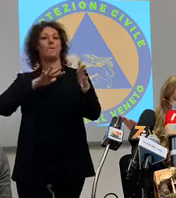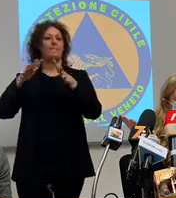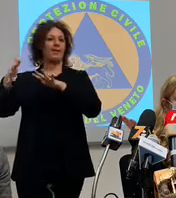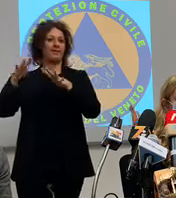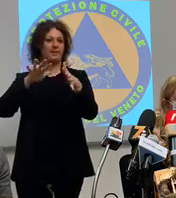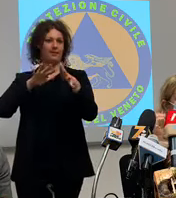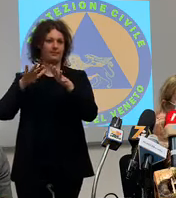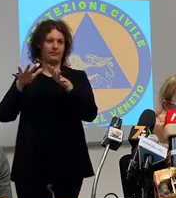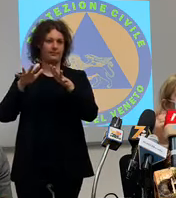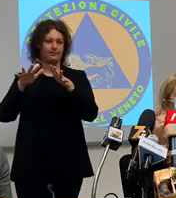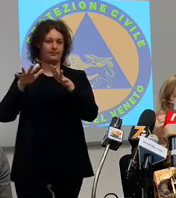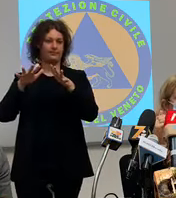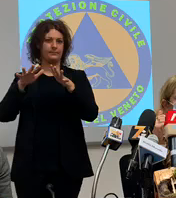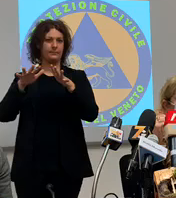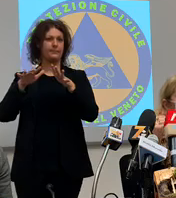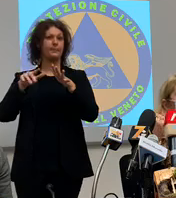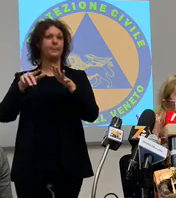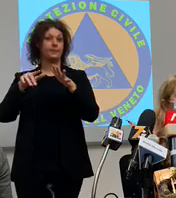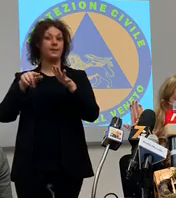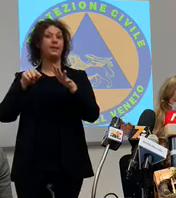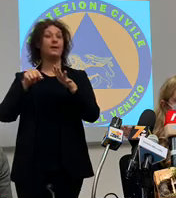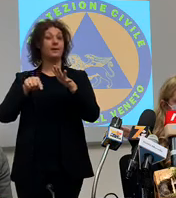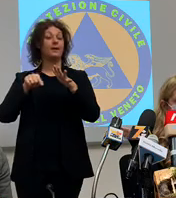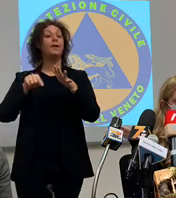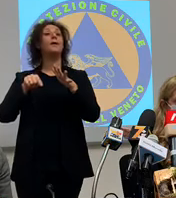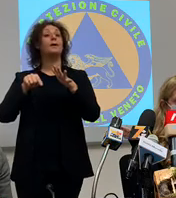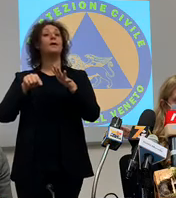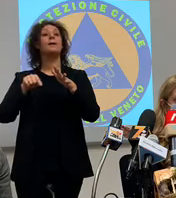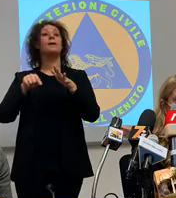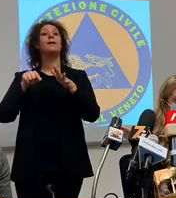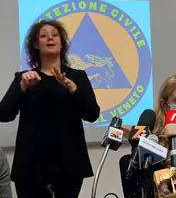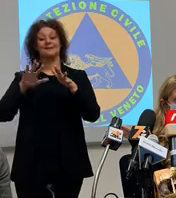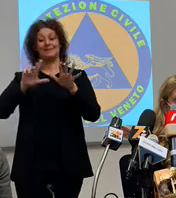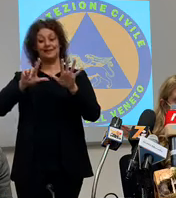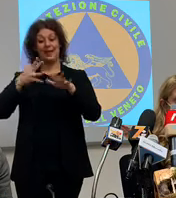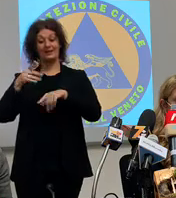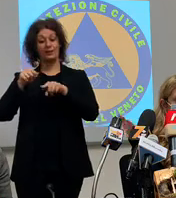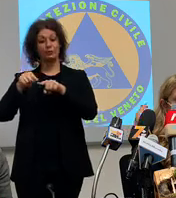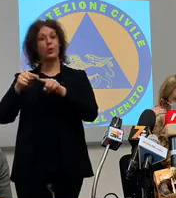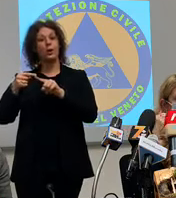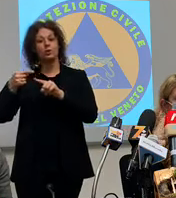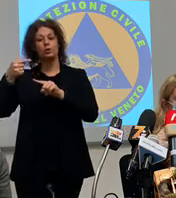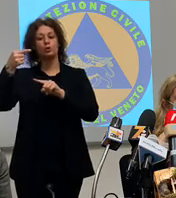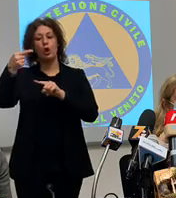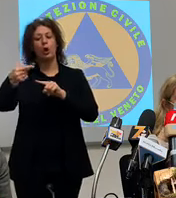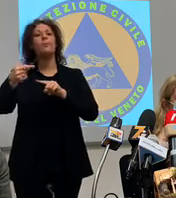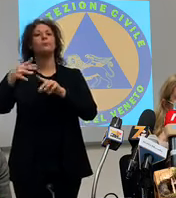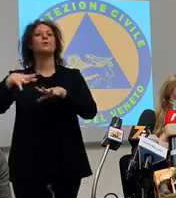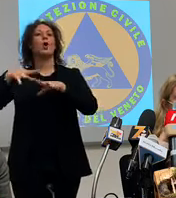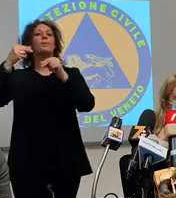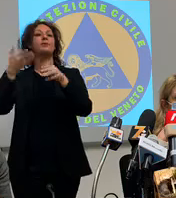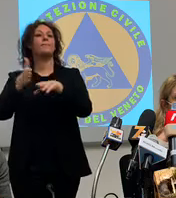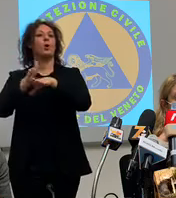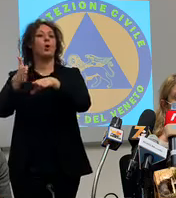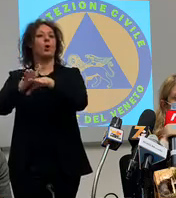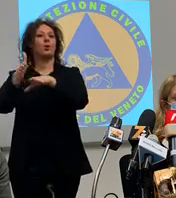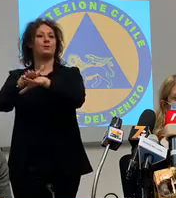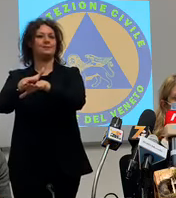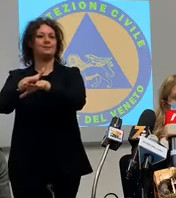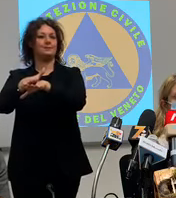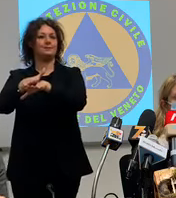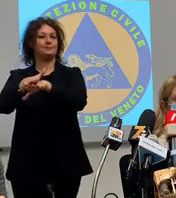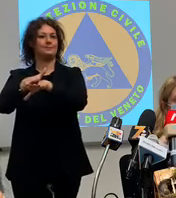anni e muoiono a partire da queste classi di età quindi il mondo